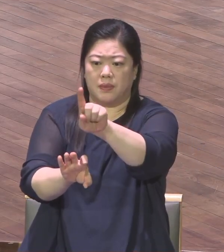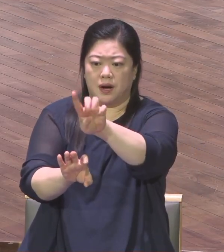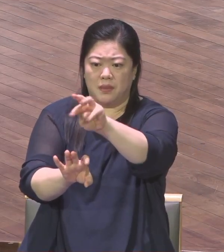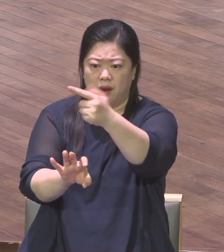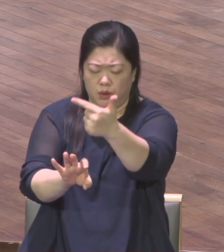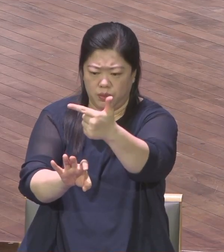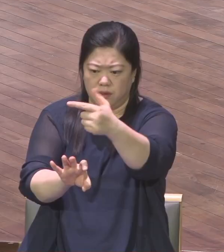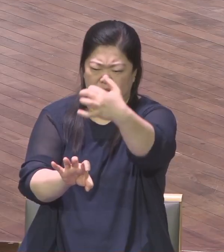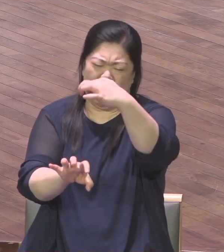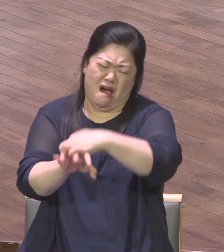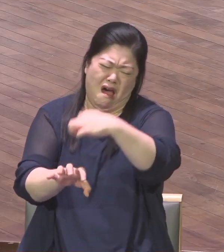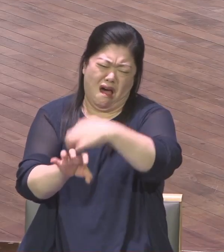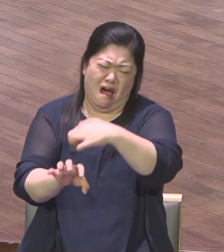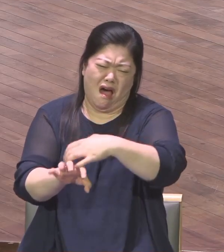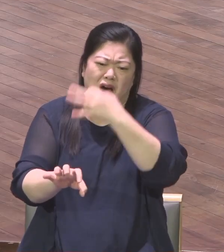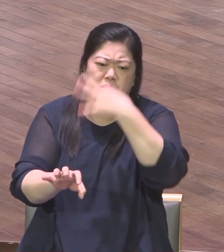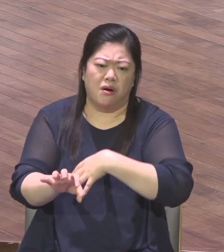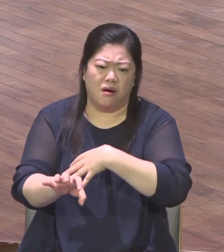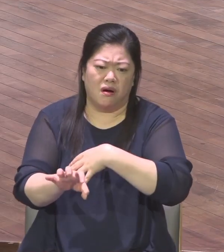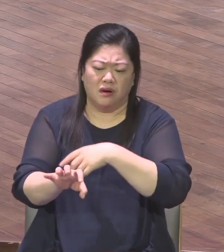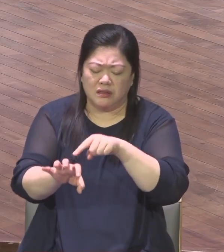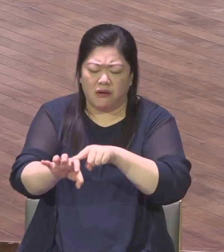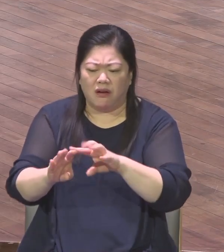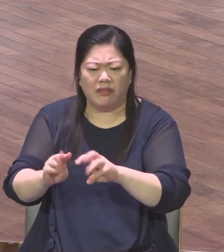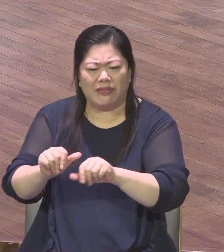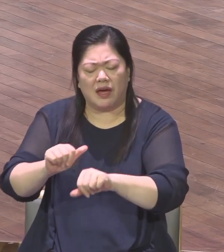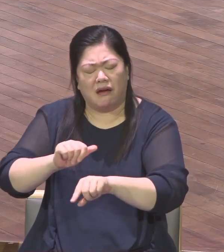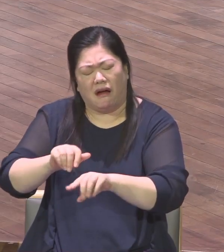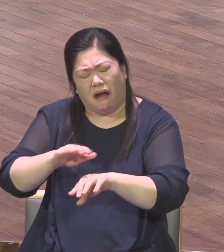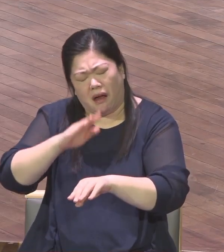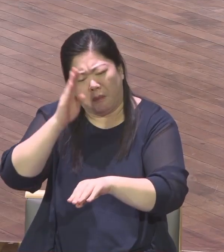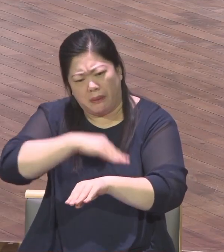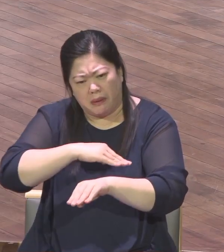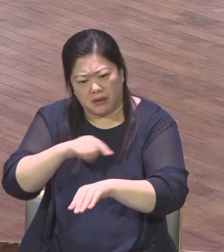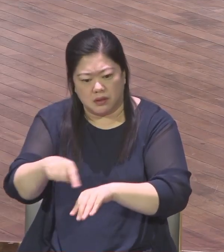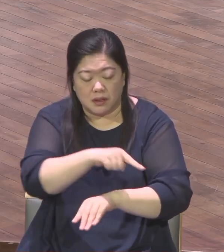애굽에는 양식이 풍부해. 물것이 많아.